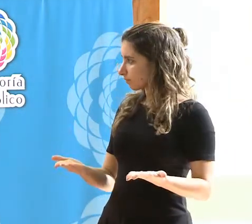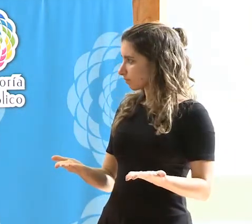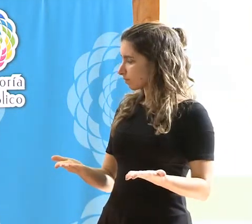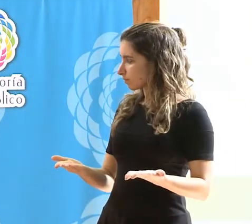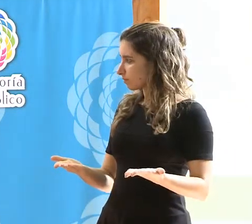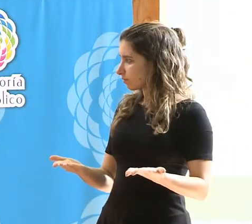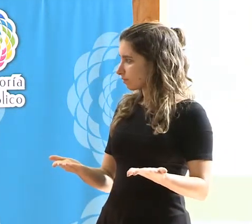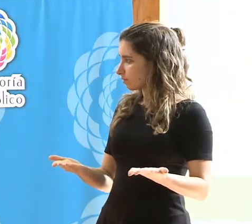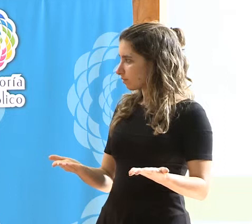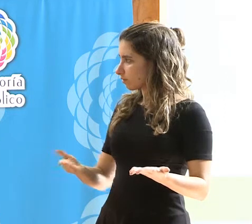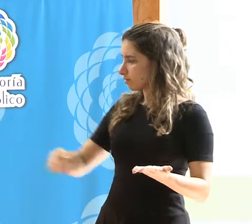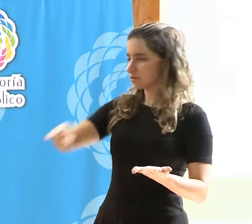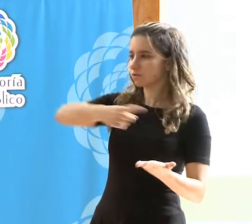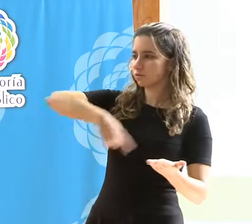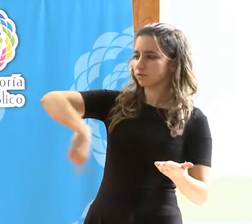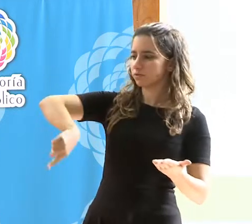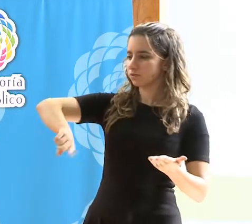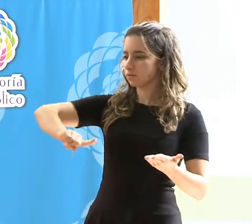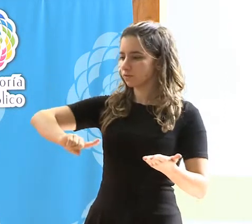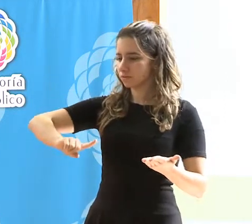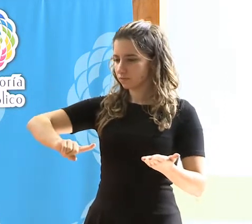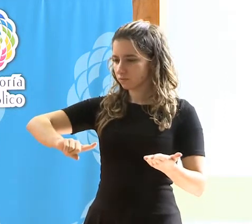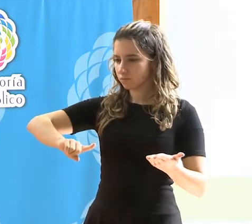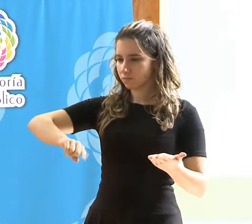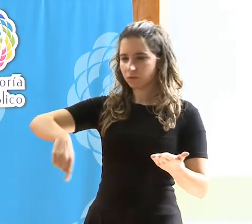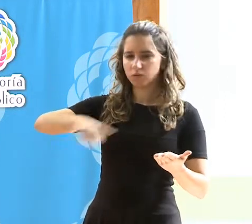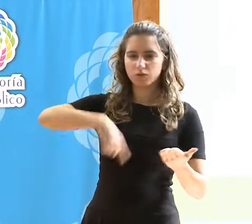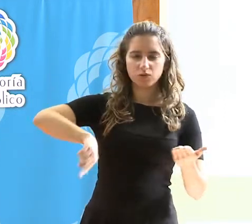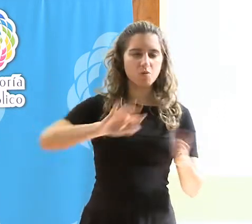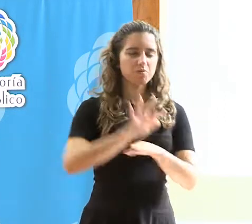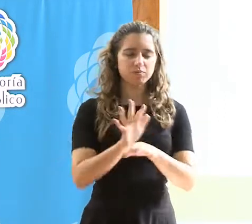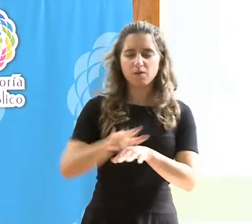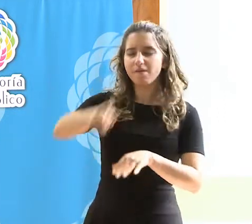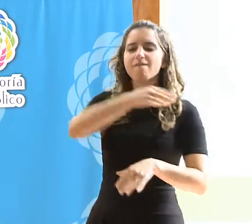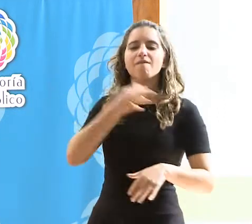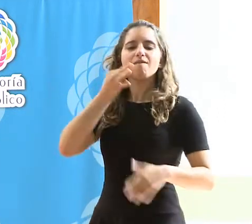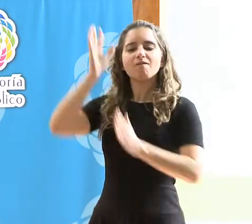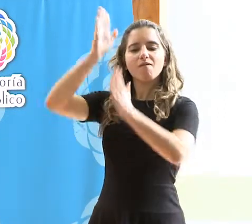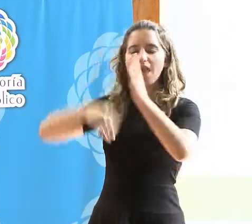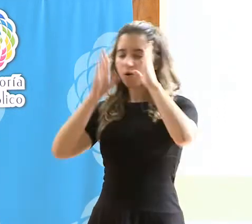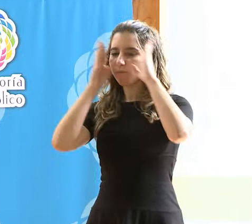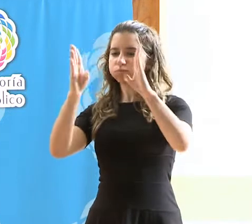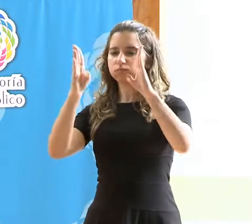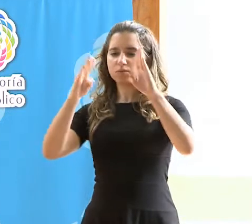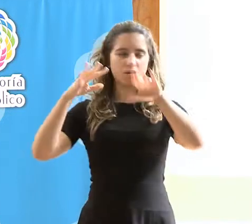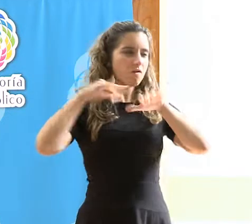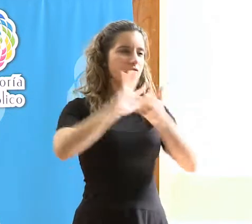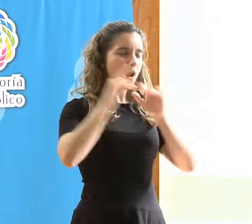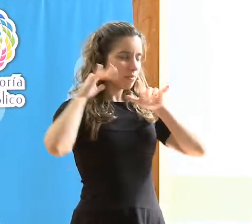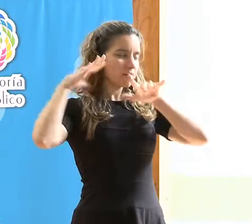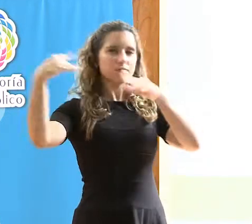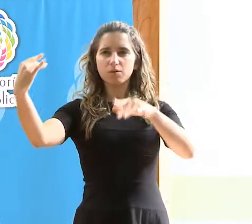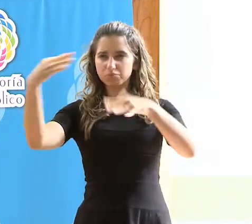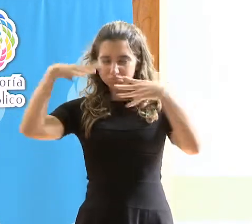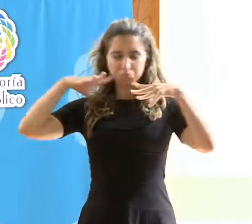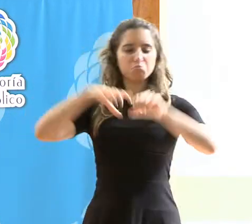siempre representados y peor hablados desde el lugar del blanco, desde una mirada colonialista, en tanto